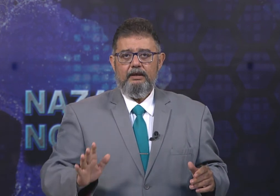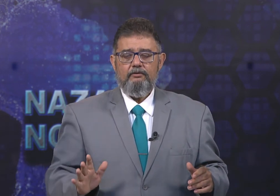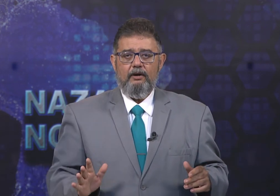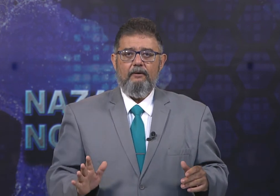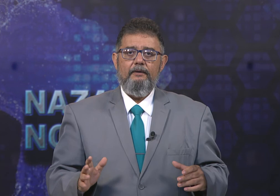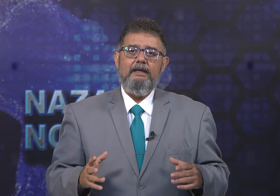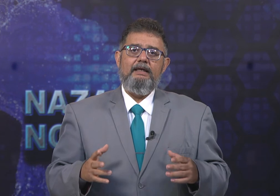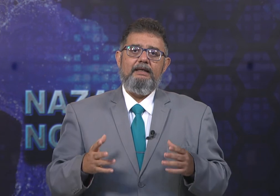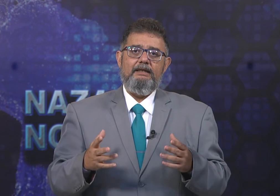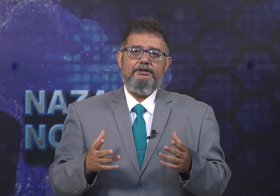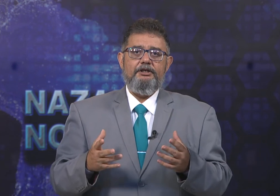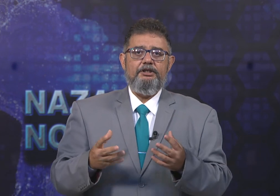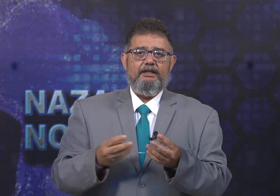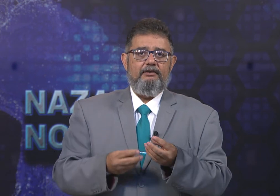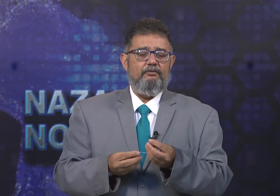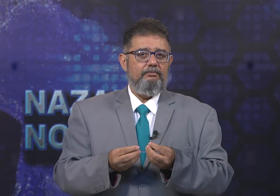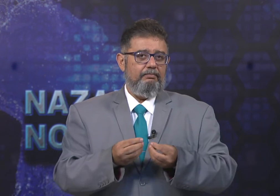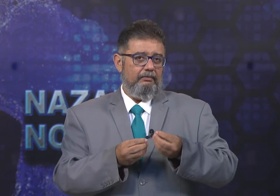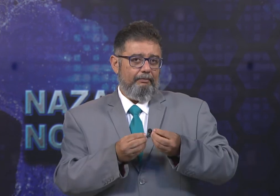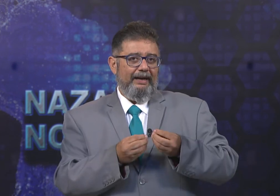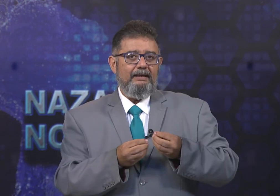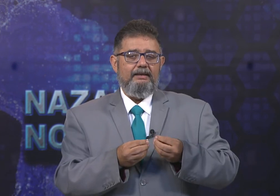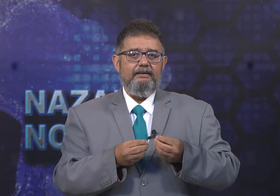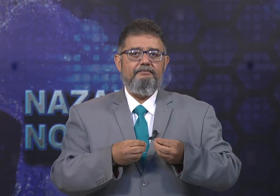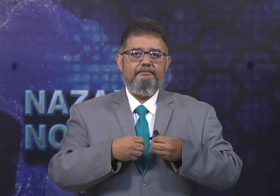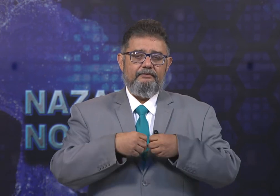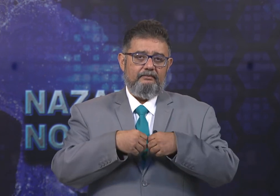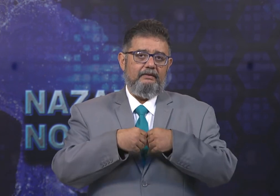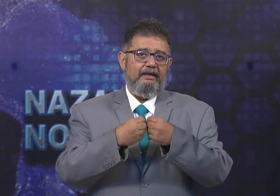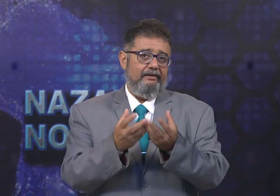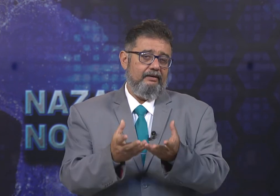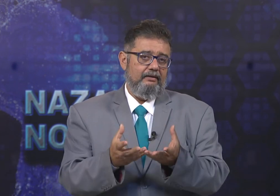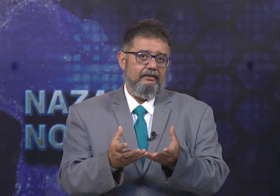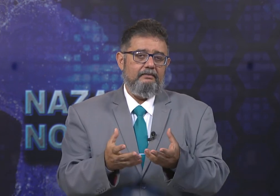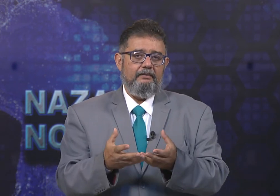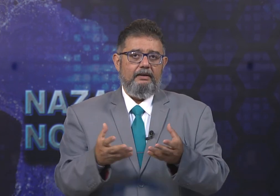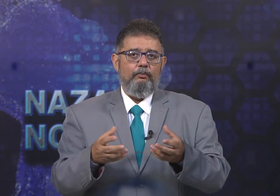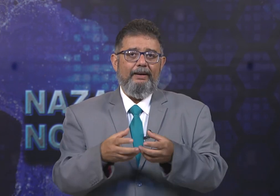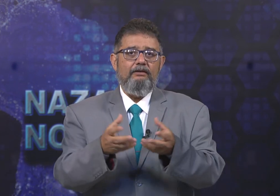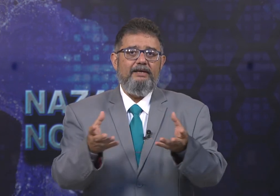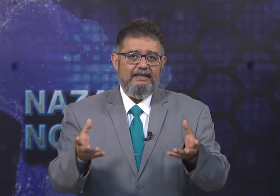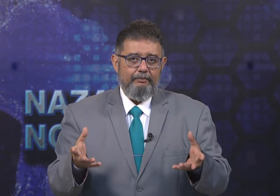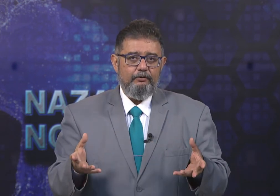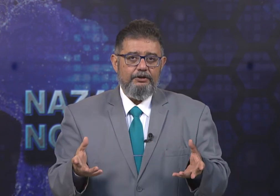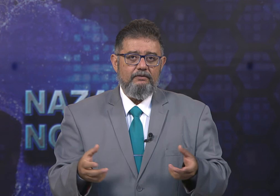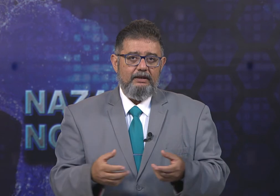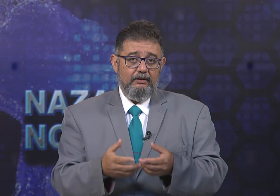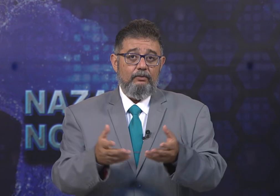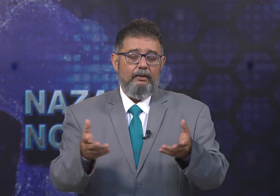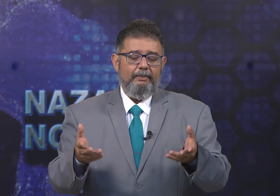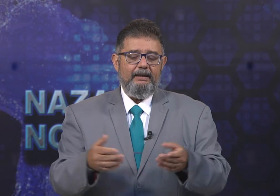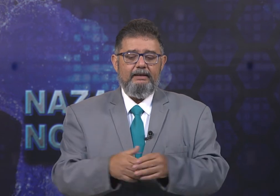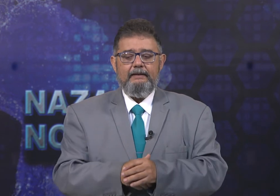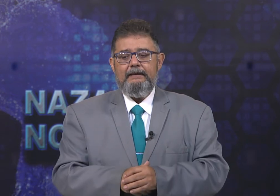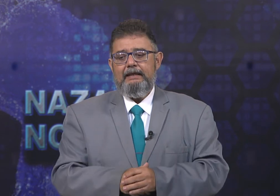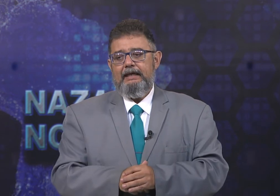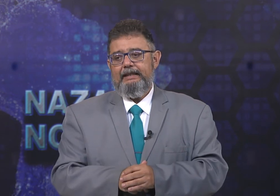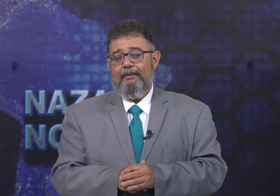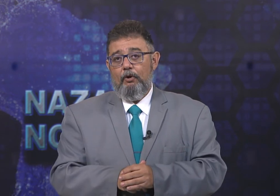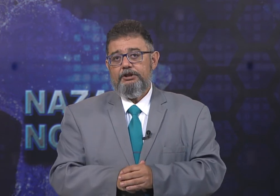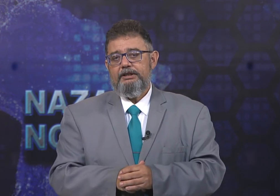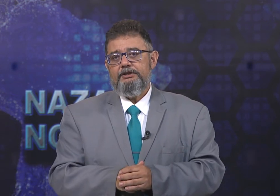período eleitoral. E a gente já teve uma pálida... Um pálido exemplo disso aí, uma pálida